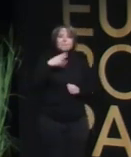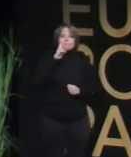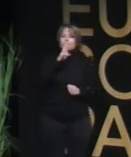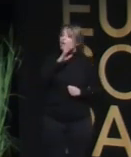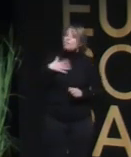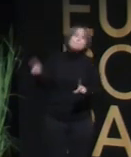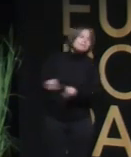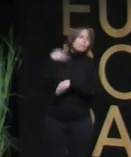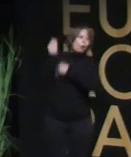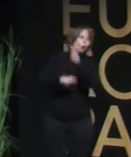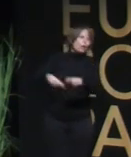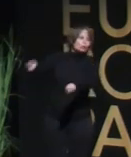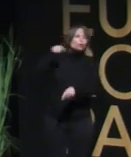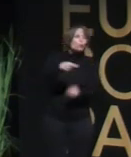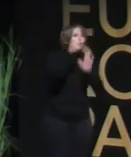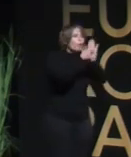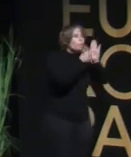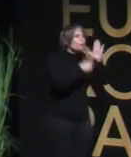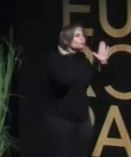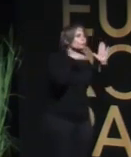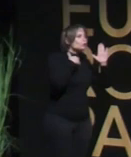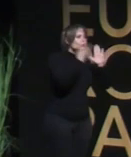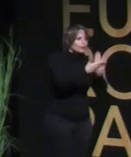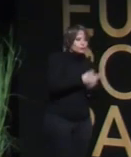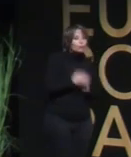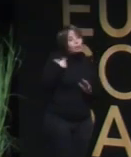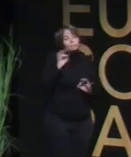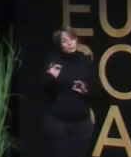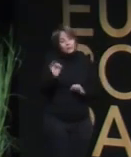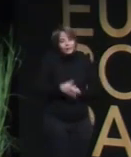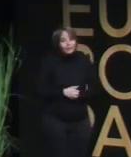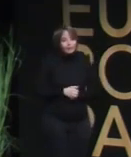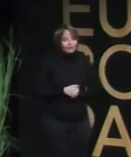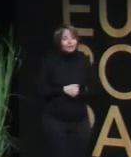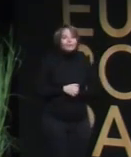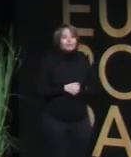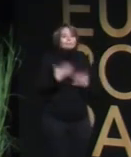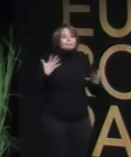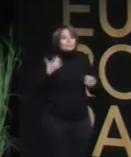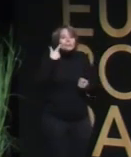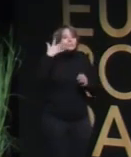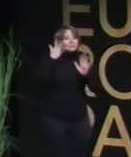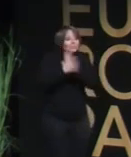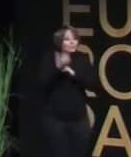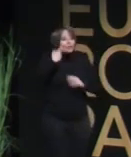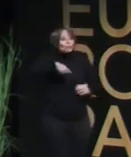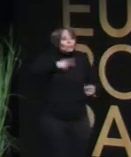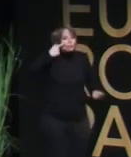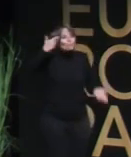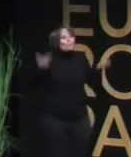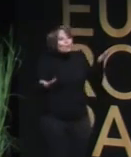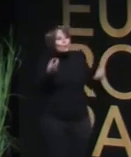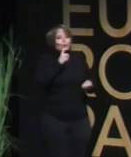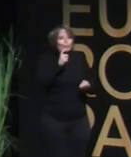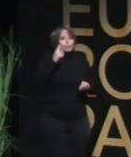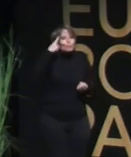igual lo que ha hecho fulanito, tú has traído tantos, ¿no? Y digo, coño, pues es verdad, ¿no? Pero es cómo valoramos, hasta qué punto sabemos lo que tenemos que